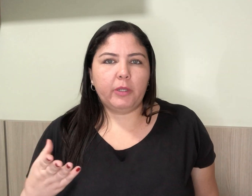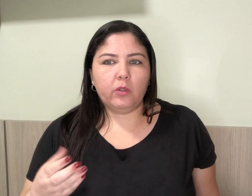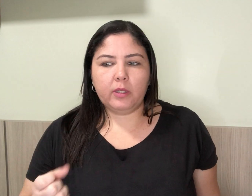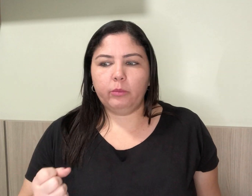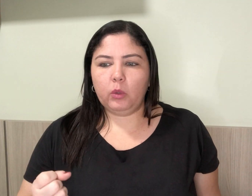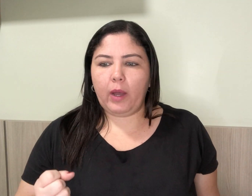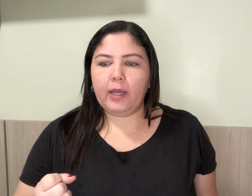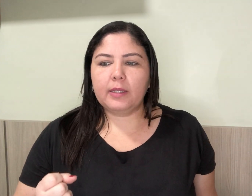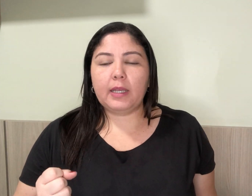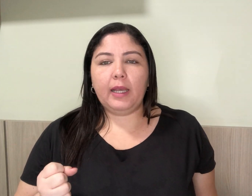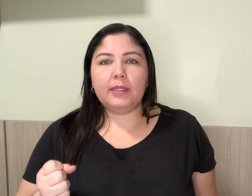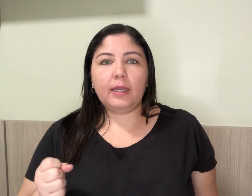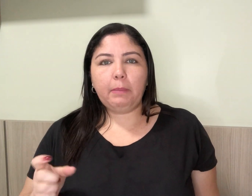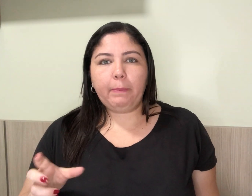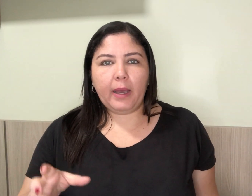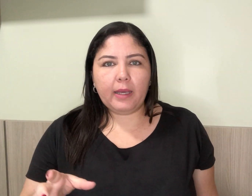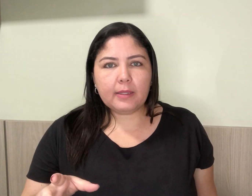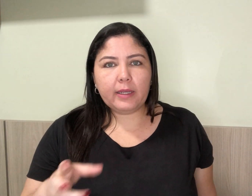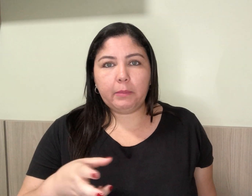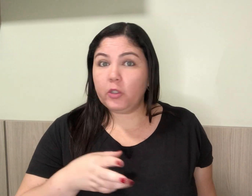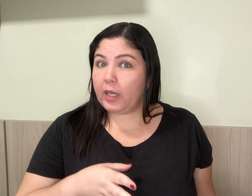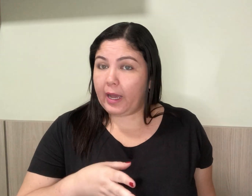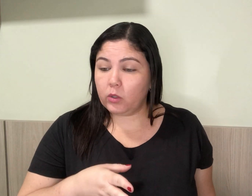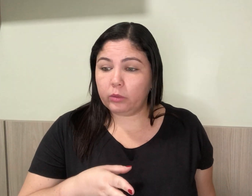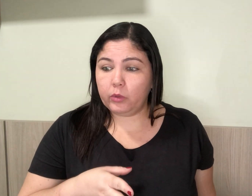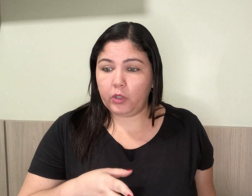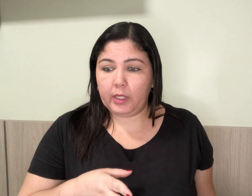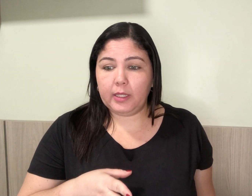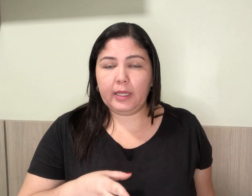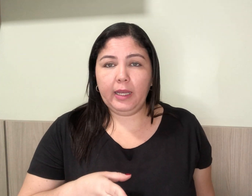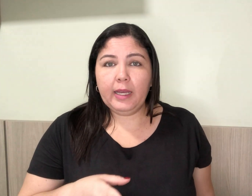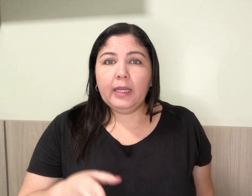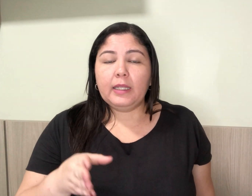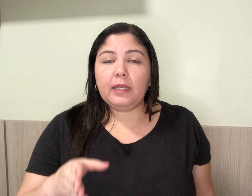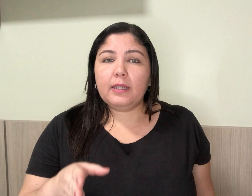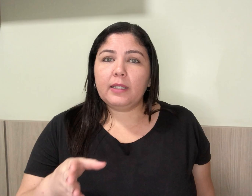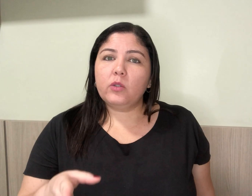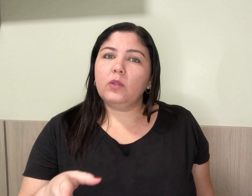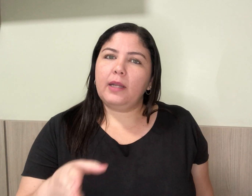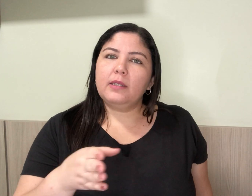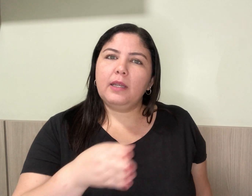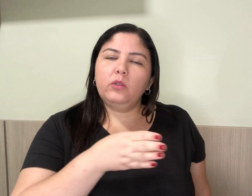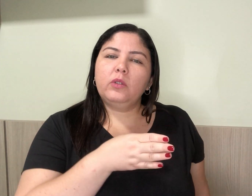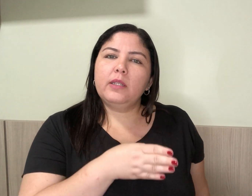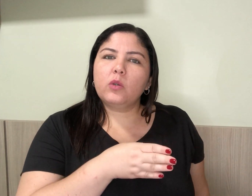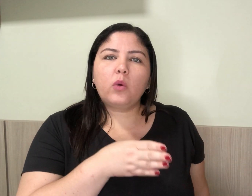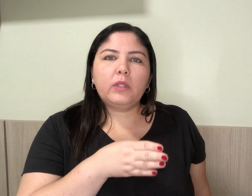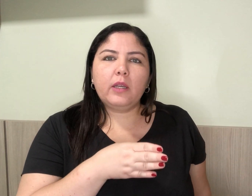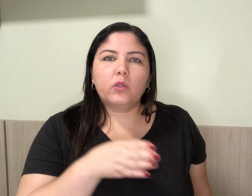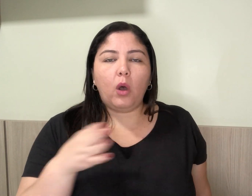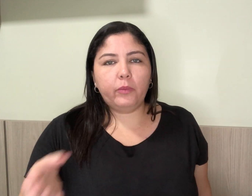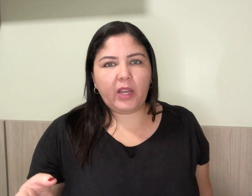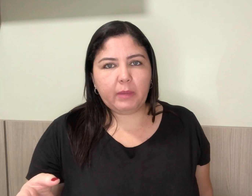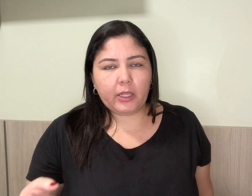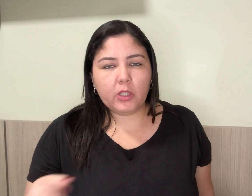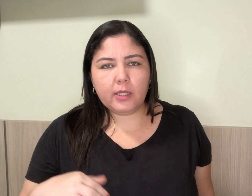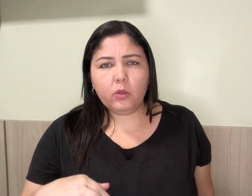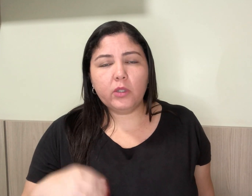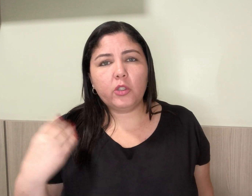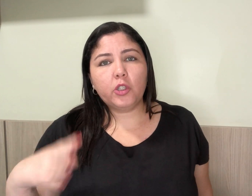expressões não manuais, elas têm papéis gramaticais, como eu disse, né? E têm que ser estudadas dentro desse contexto. Obviamente, nesse curso a gente